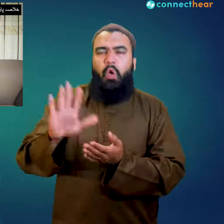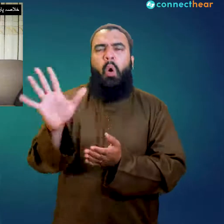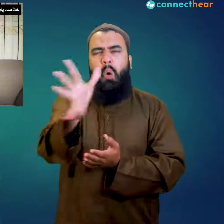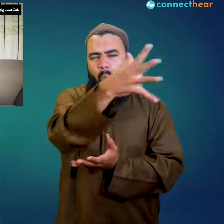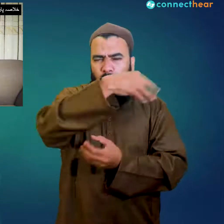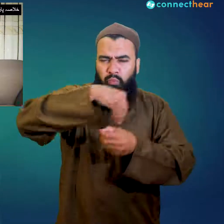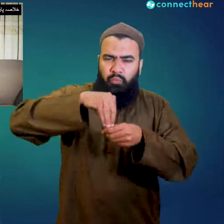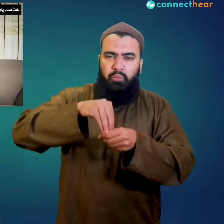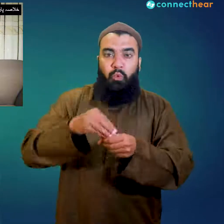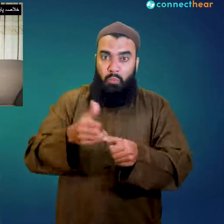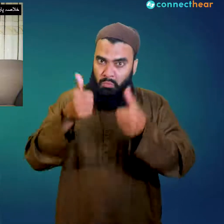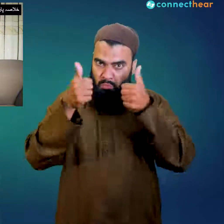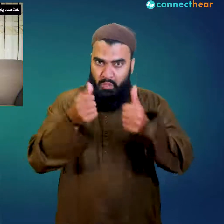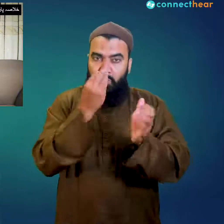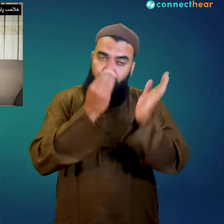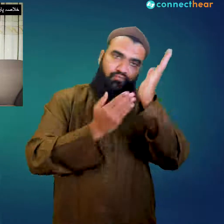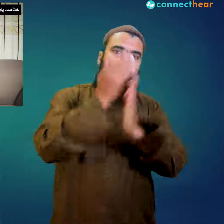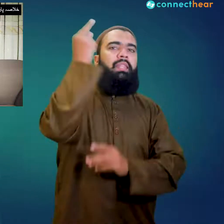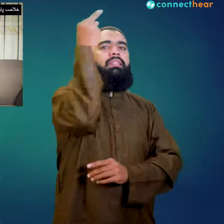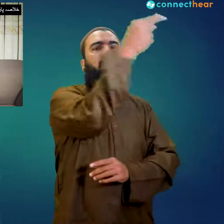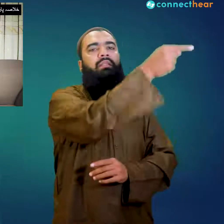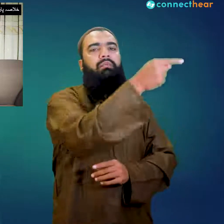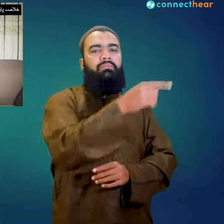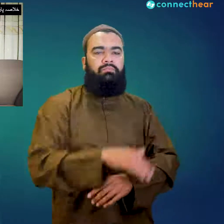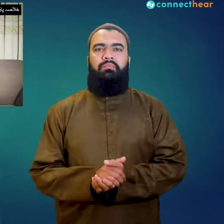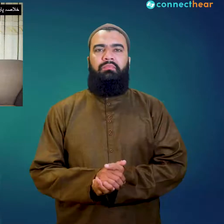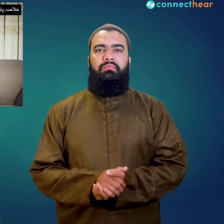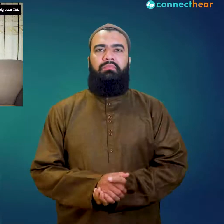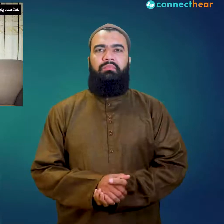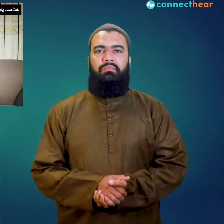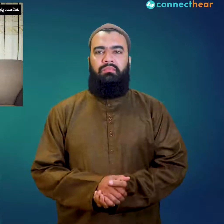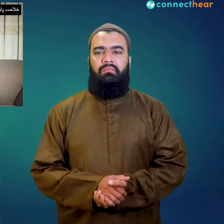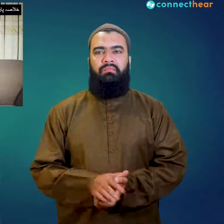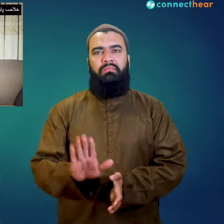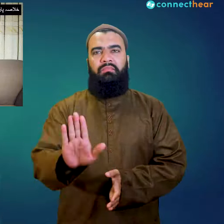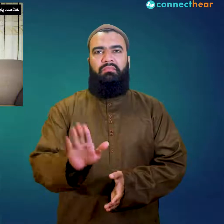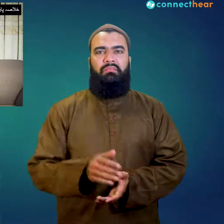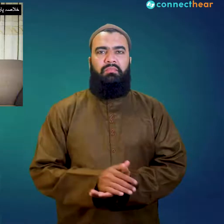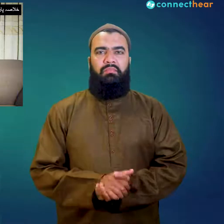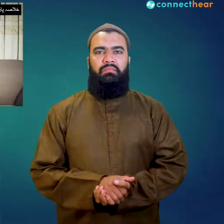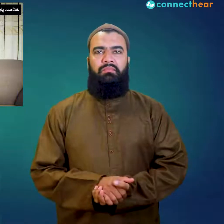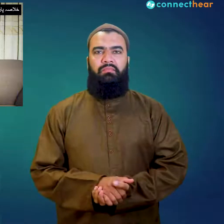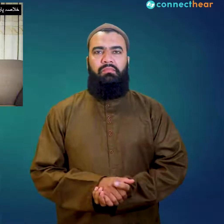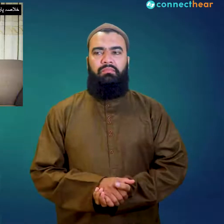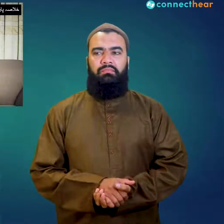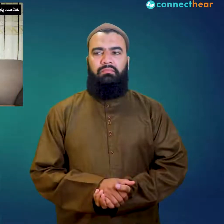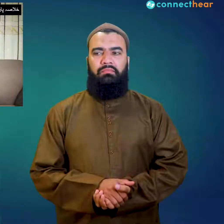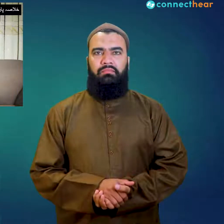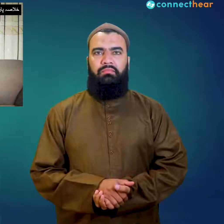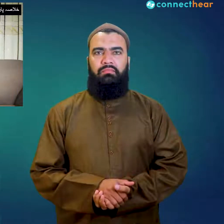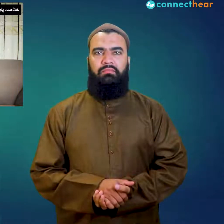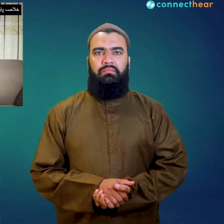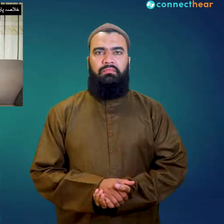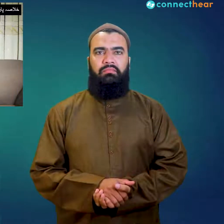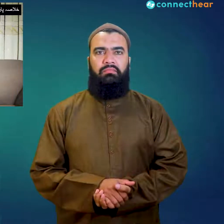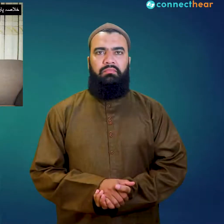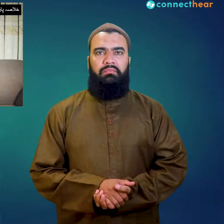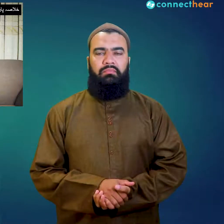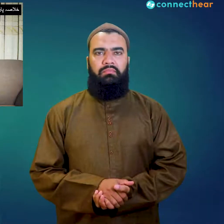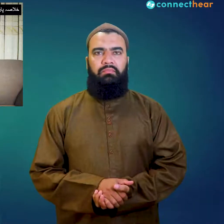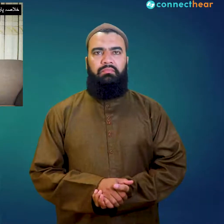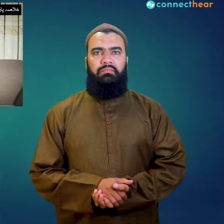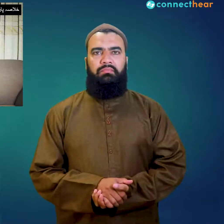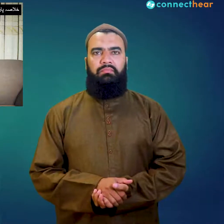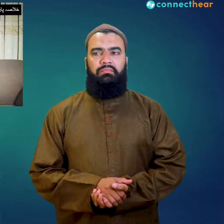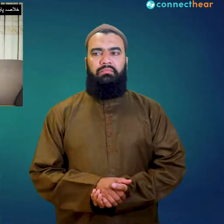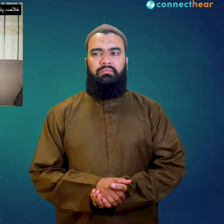رکوع نمبر 11 آیت نمبر 190 تا 194 کہ اس کو ایسے اعمال کرنے ہیں جو آخرت میں